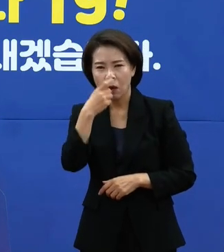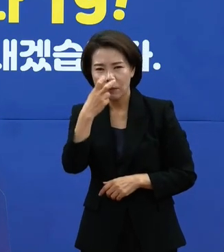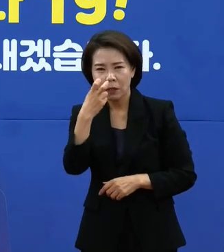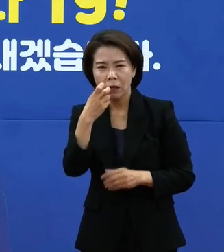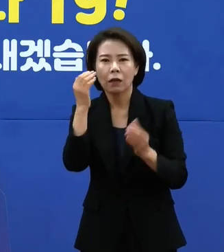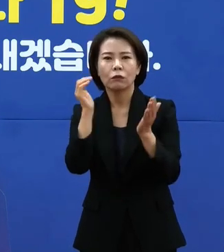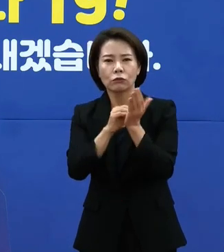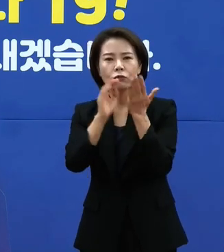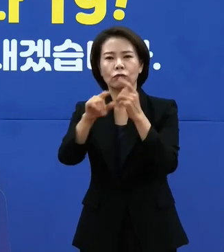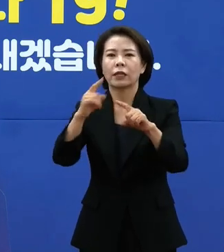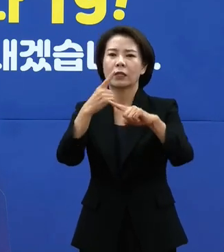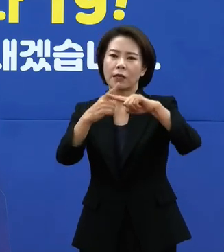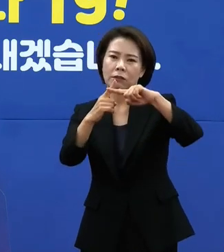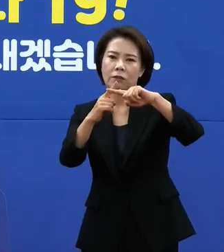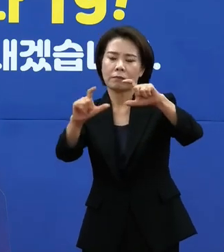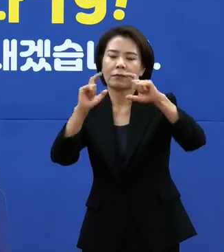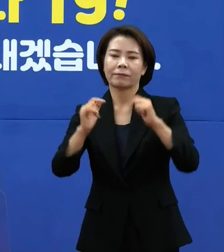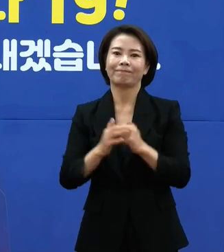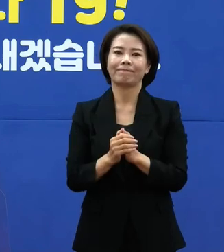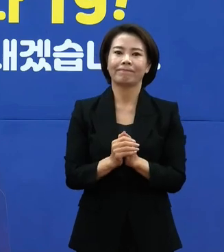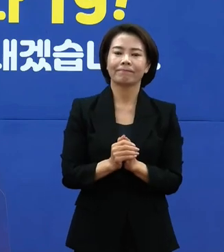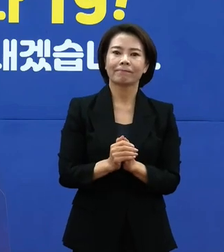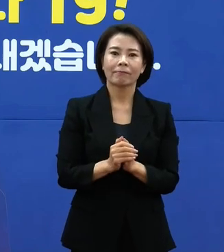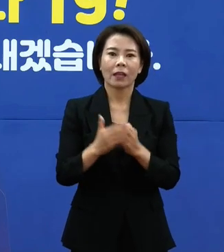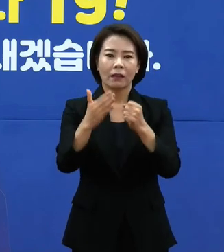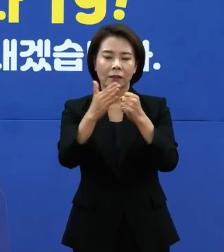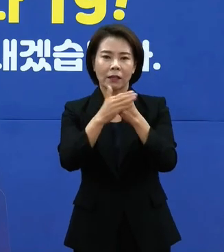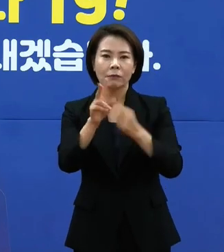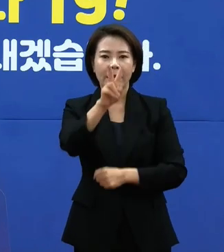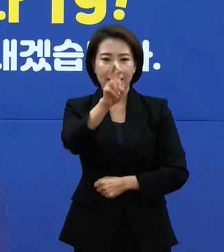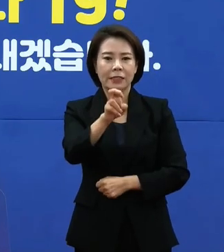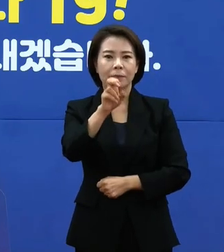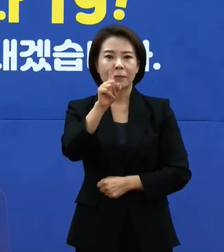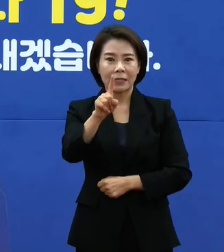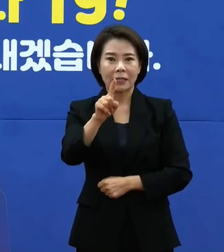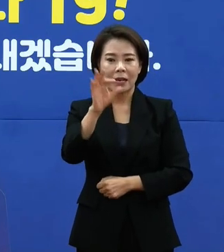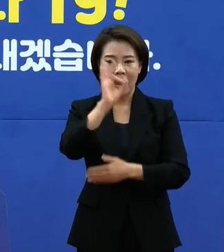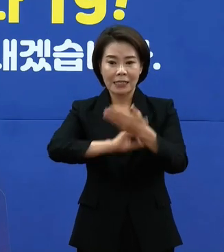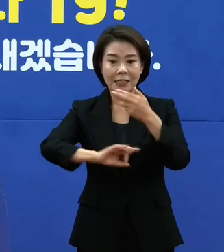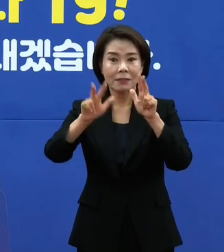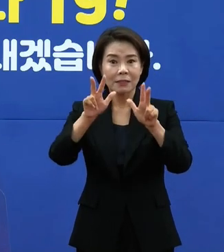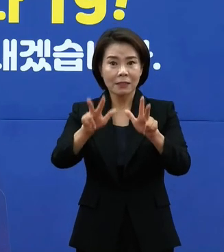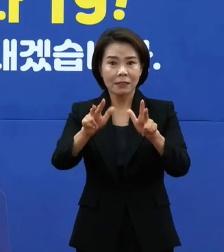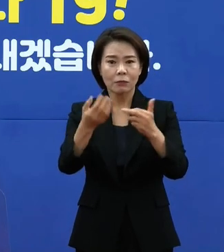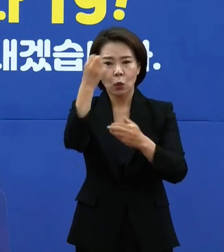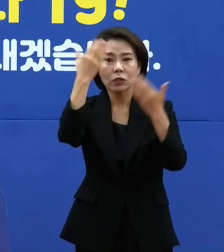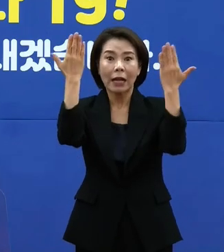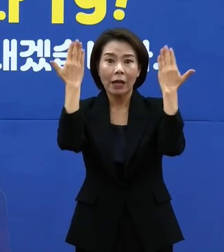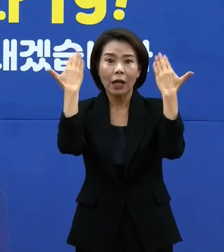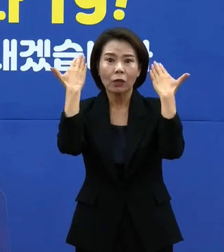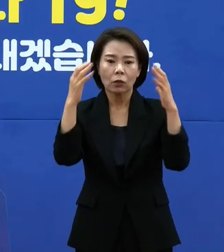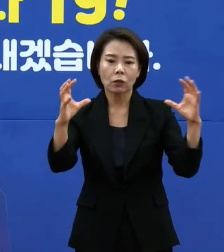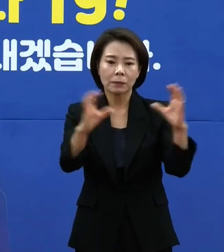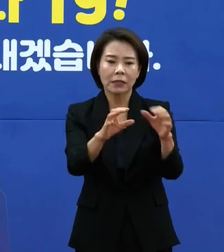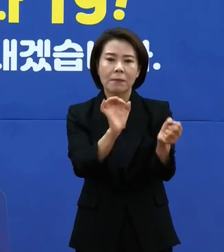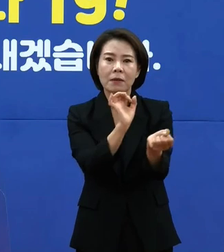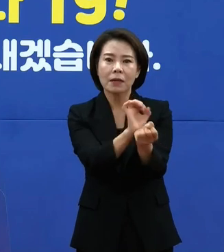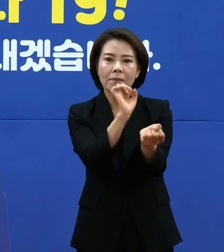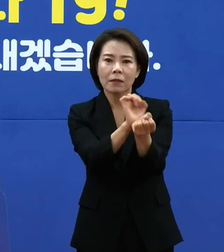양성으로 확인이 되었습니다. 이에 따라 21일 오전 11시 현재 제주시 고등학교 집단